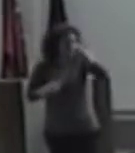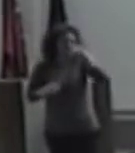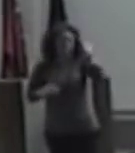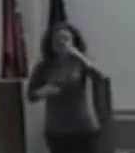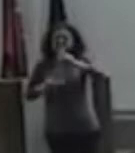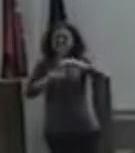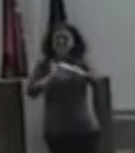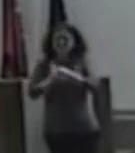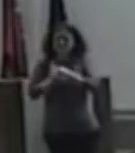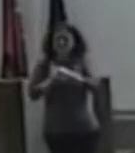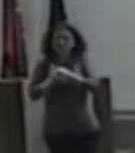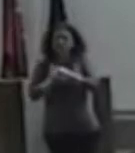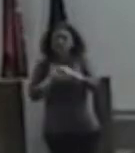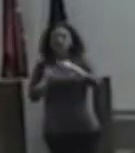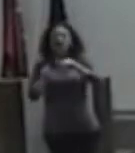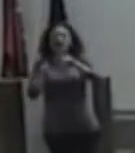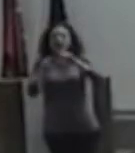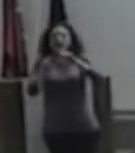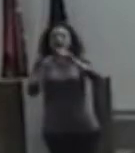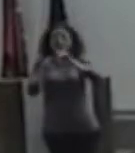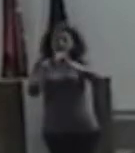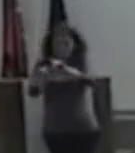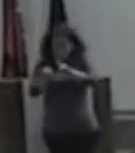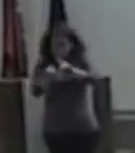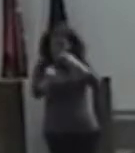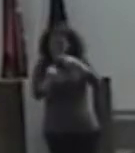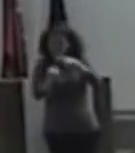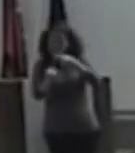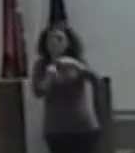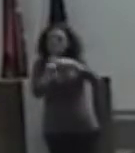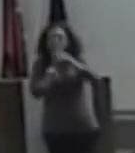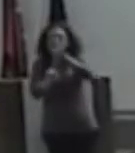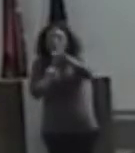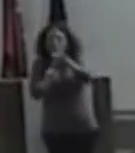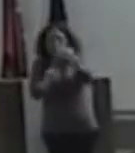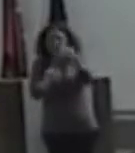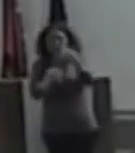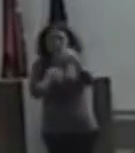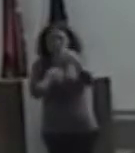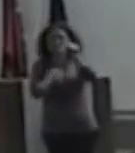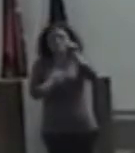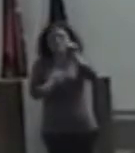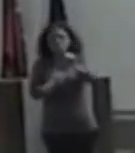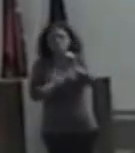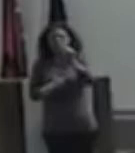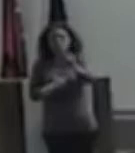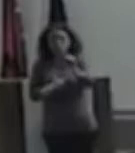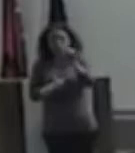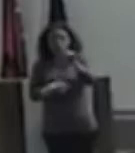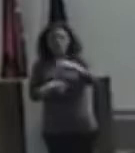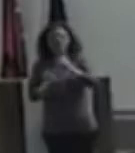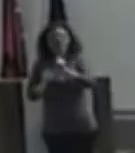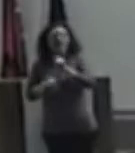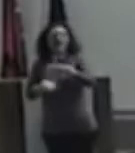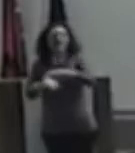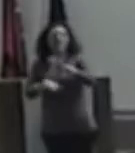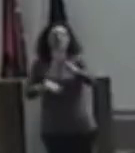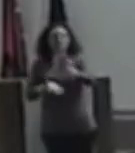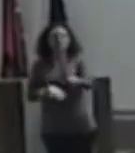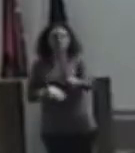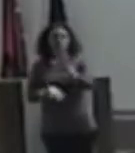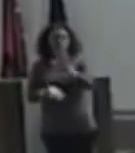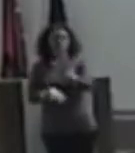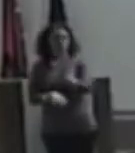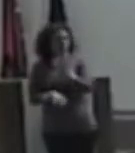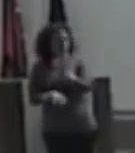miden la glucosa en líquido intersticial cada minuto, nos suelen mostrar la información cada 5 minutos. Con esas 5